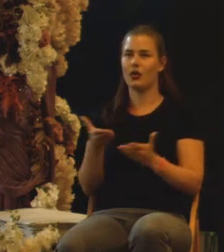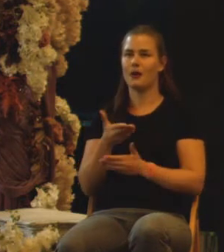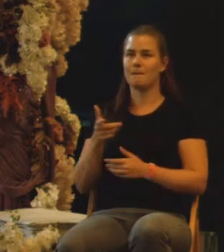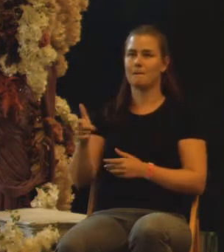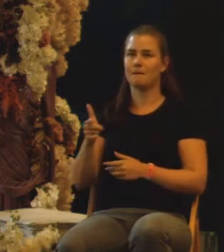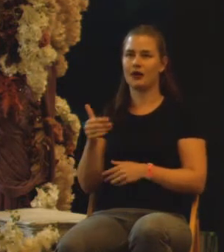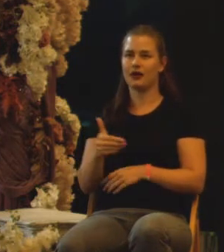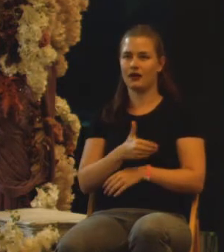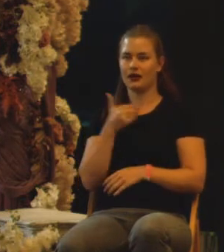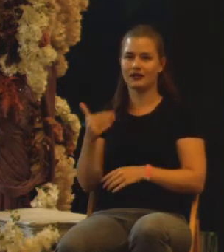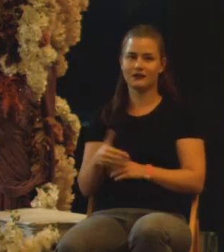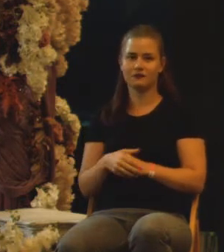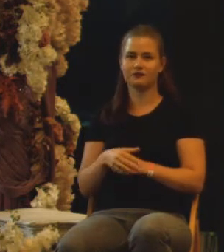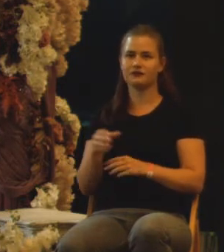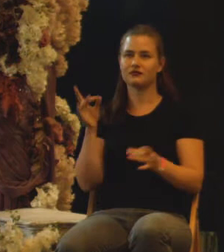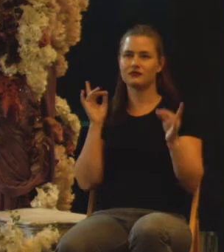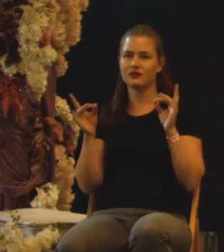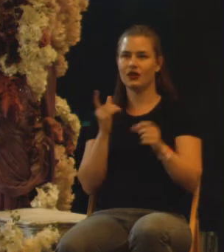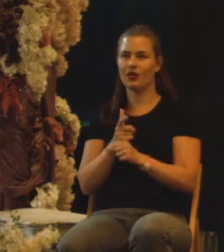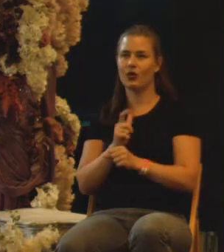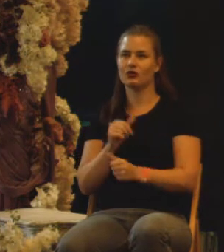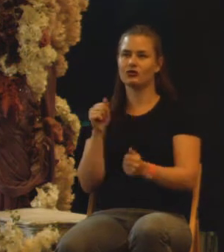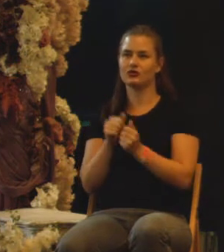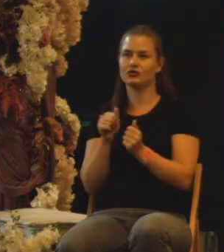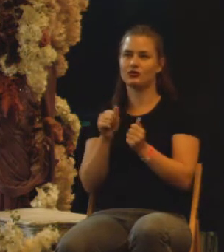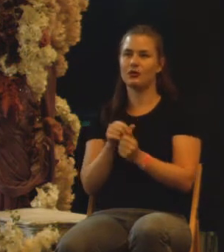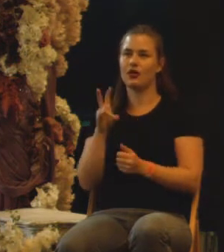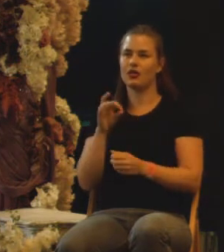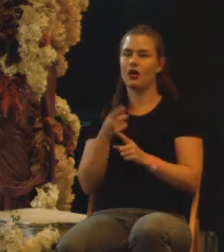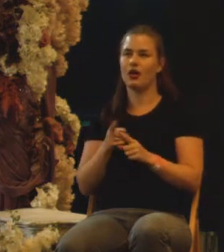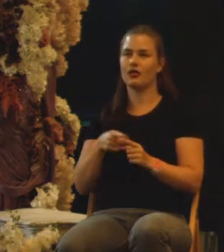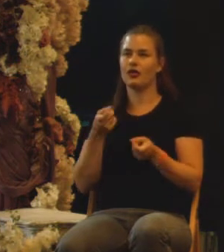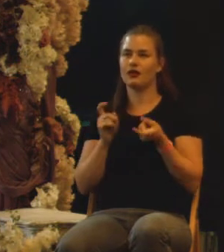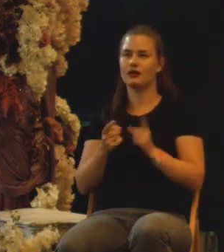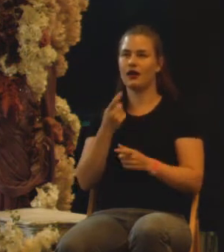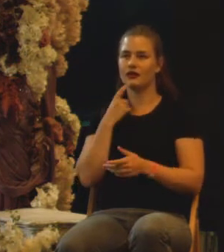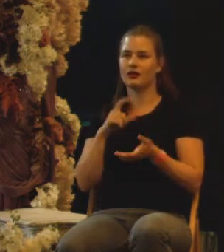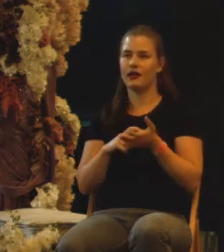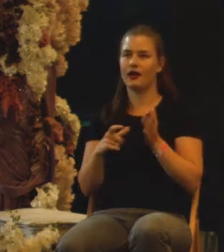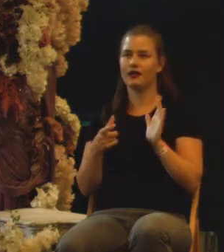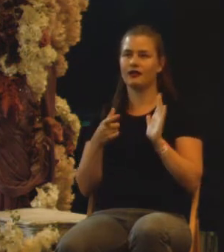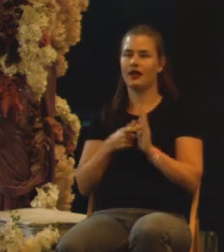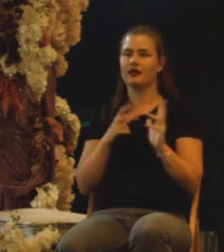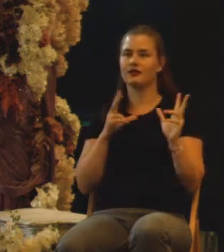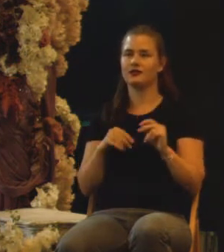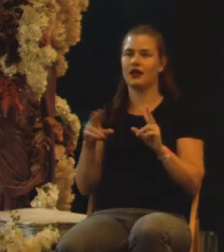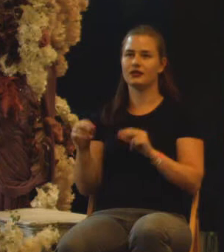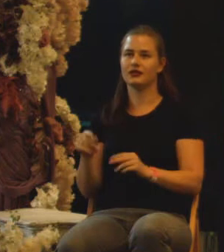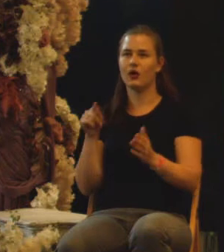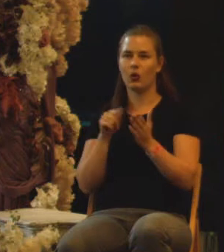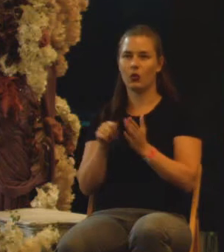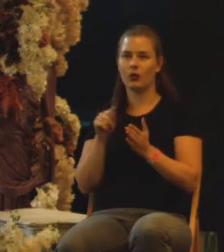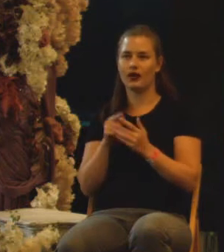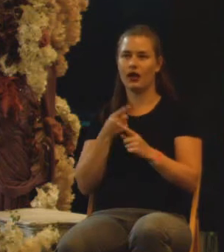есть. Блин, звучит, я знаю, звучит очень тупо, но это реально яйцеклетки счастливых курей. Это